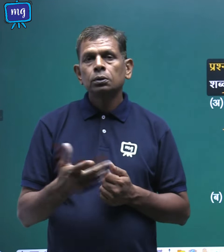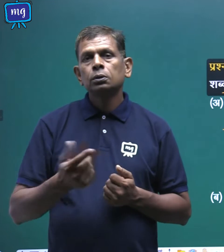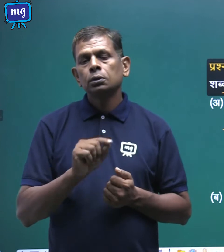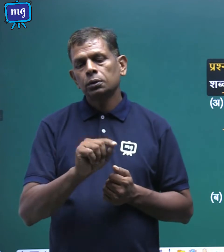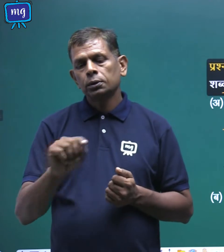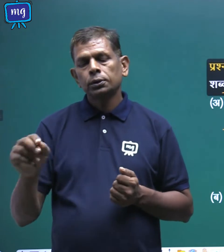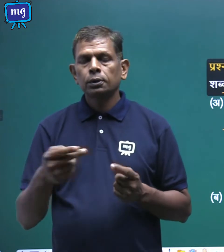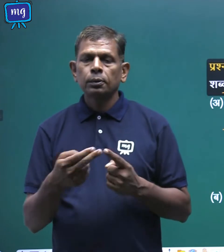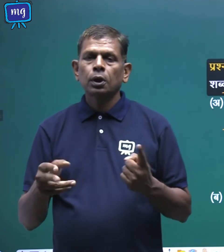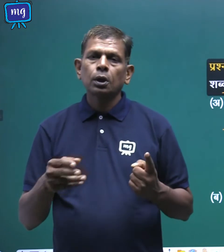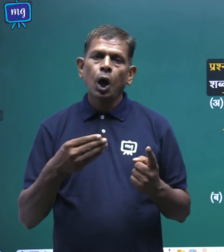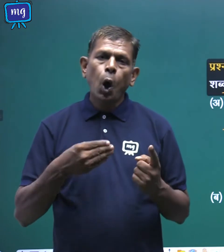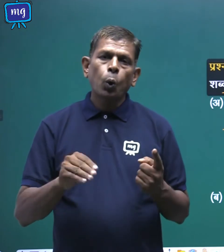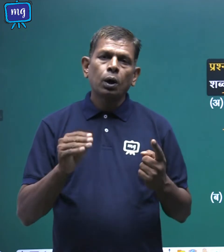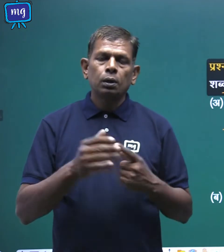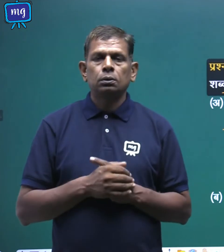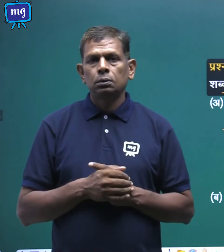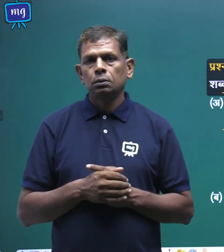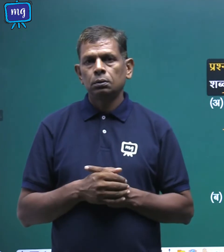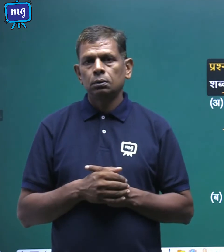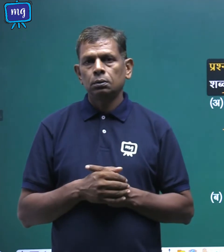डैश प्रकार का होगा।